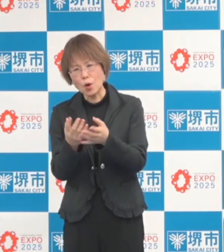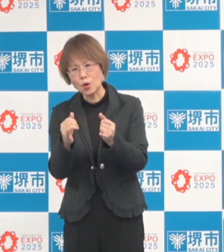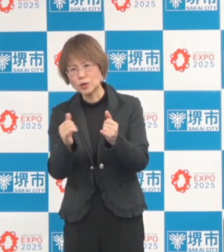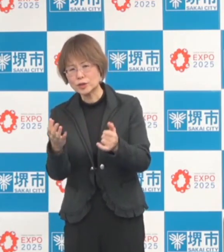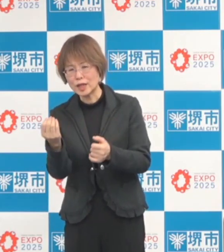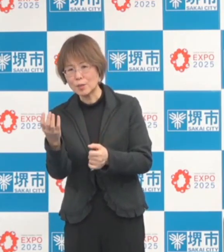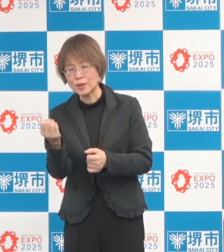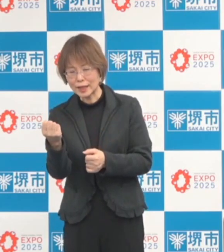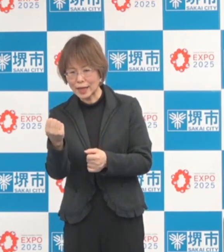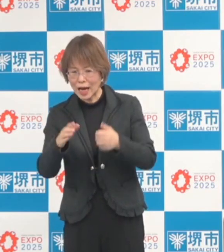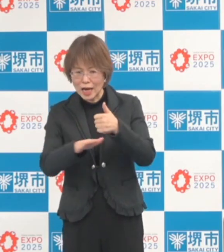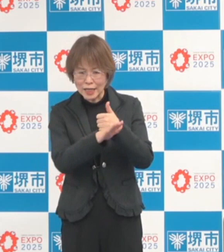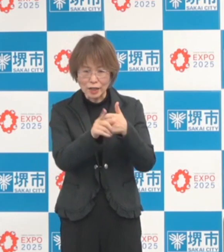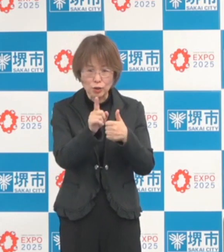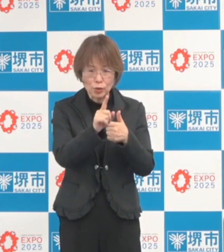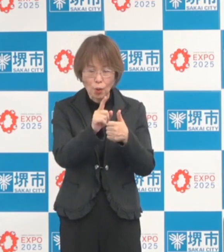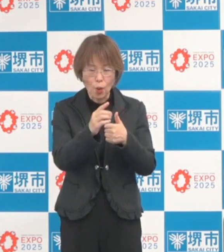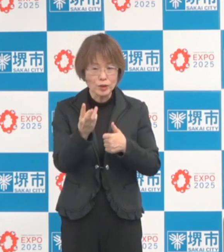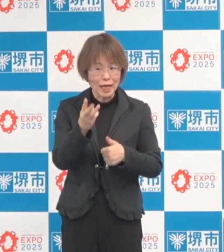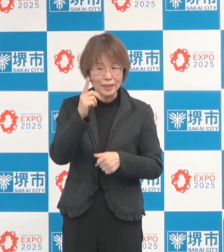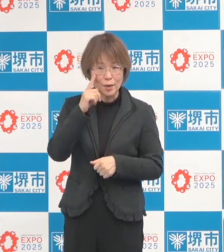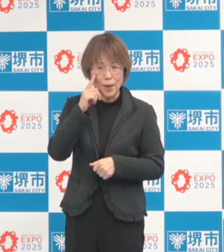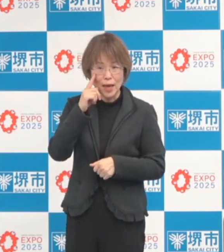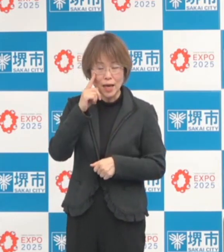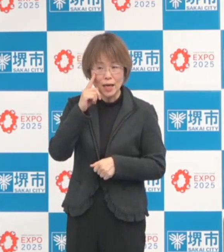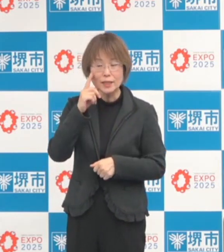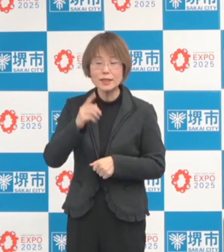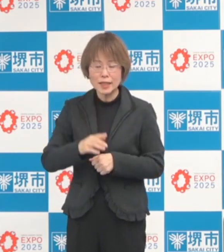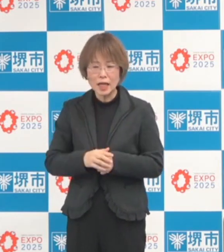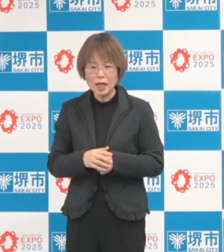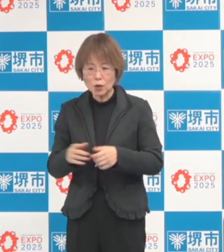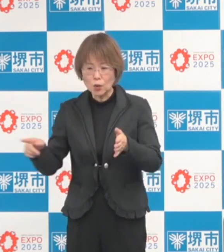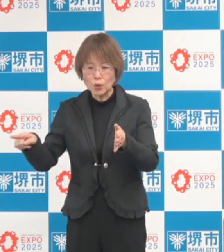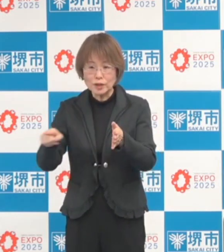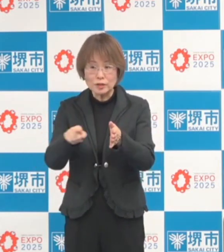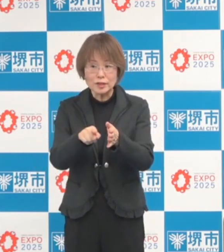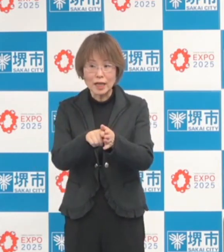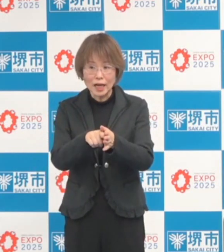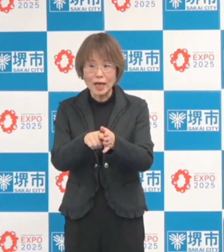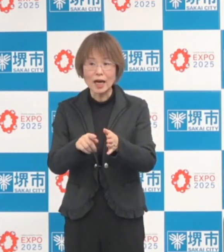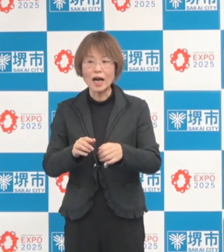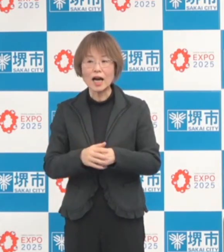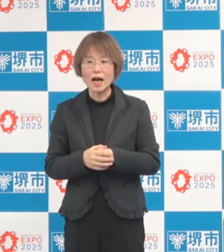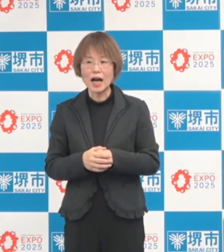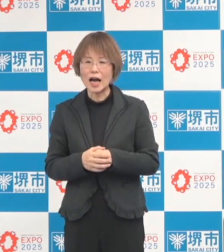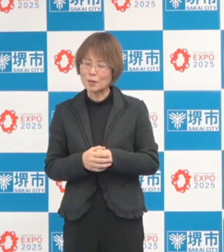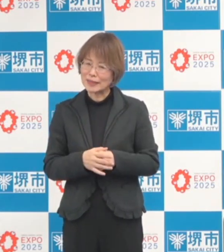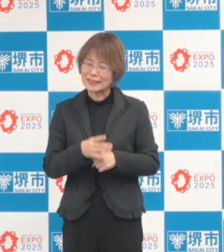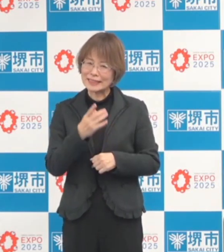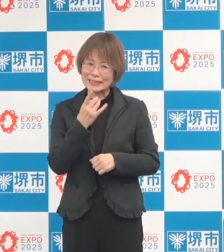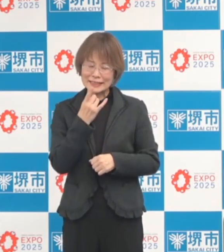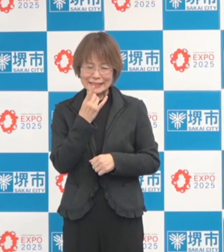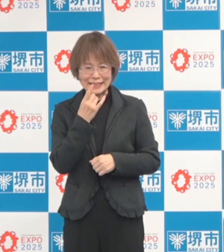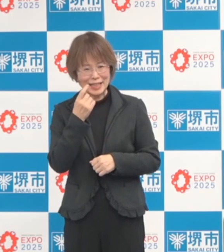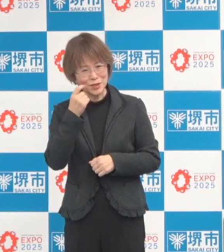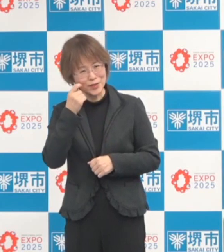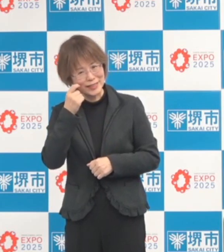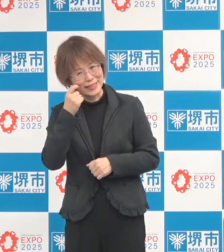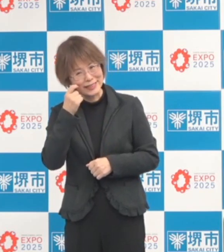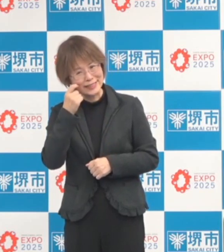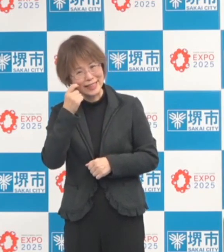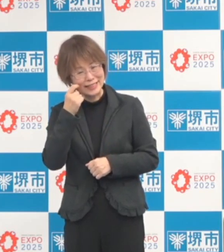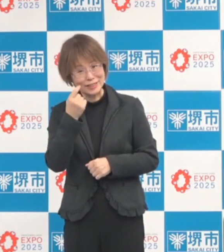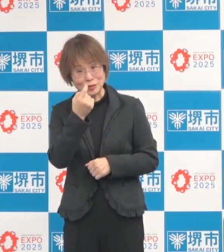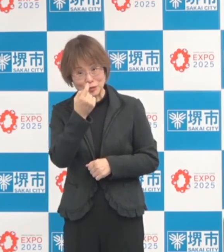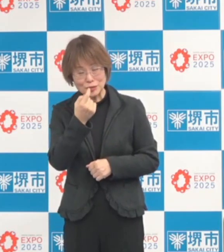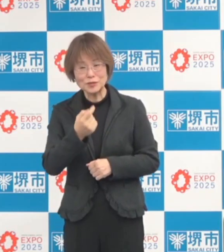喚起の策を打ってみた、そして3年目っていうのは、この延長線上にいたら あまり期待はできないような気がするんですね。